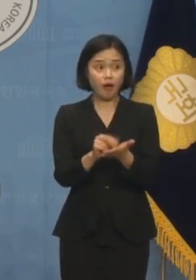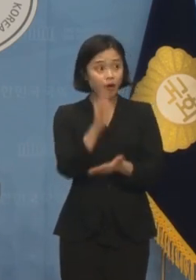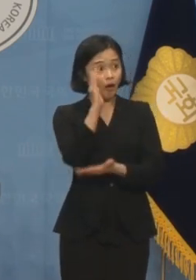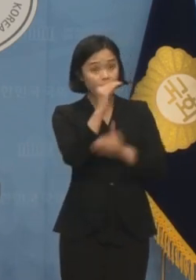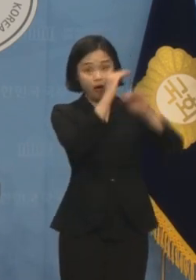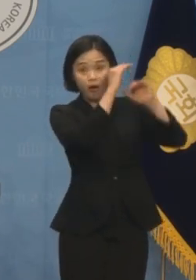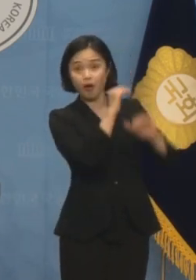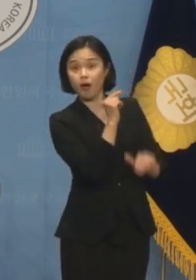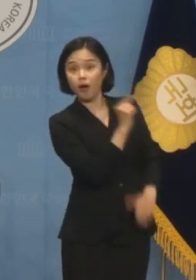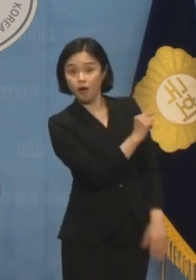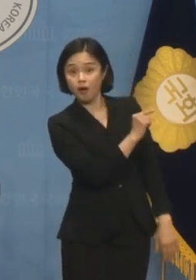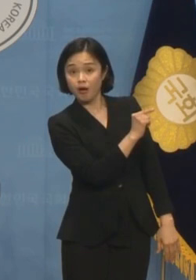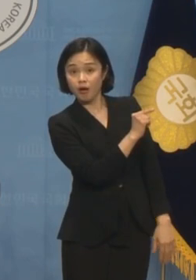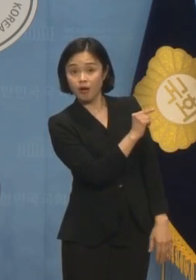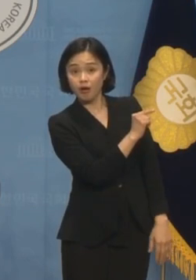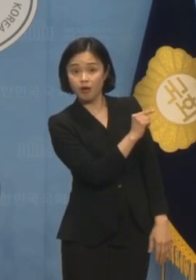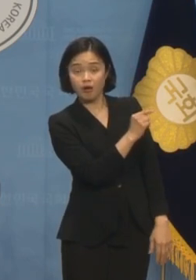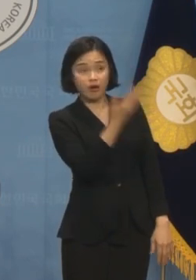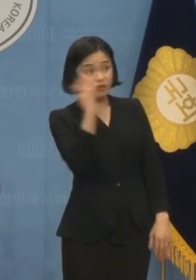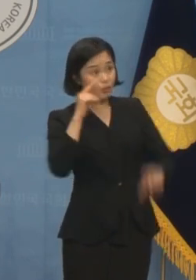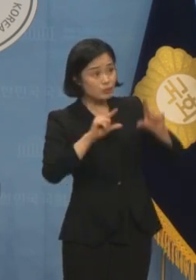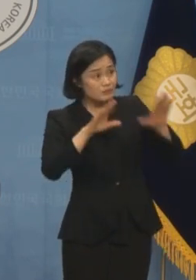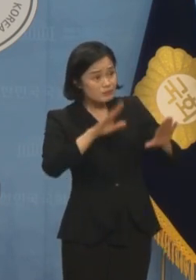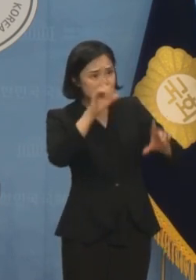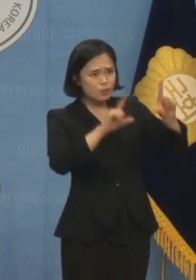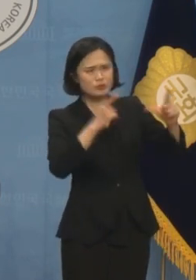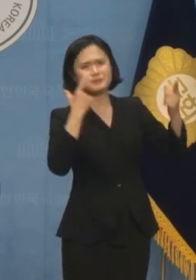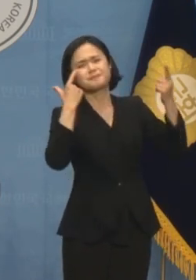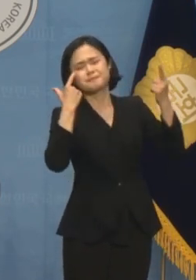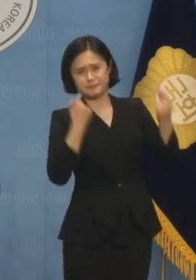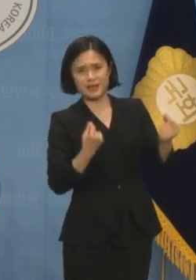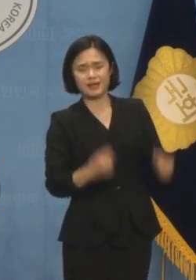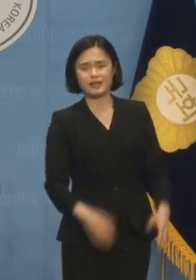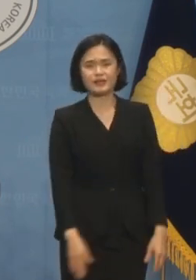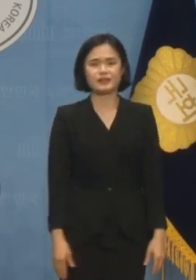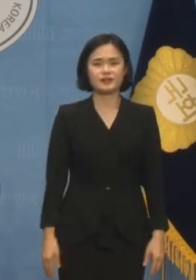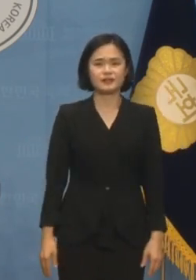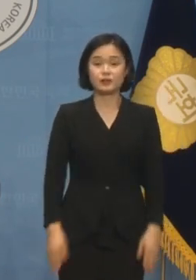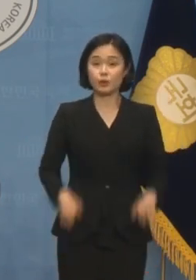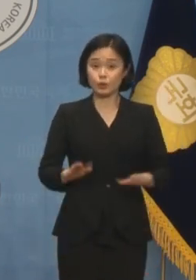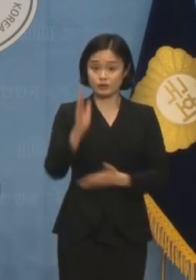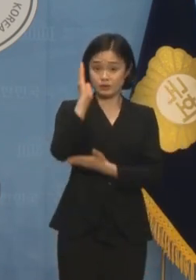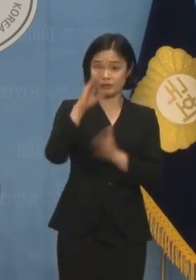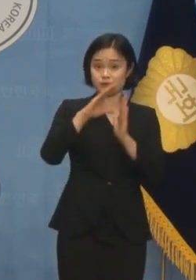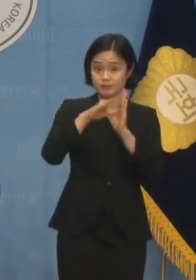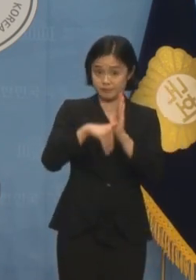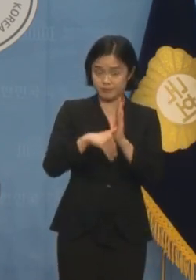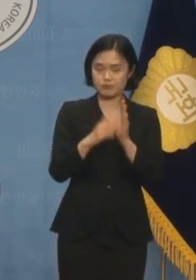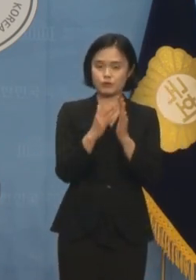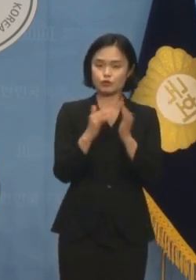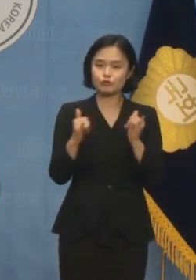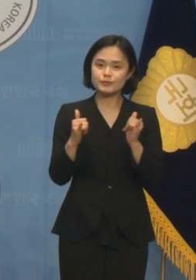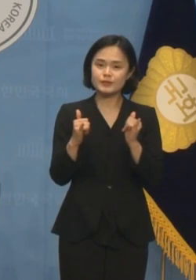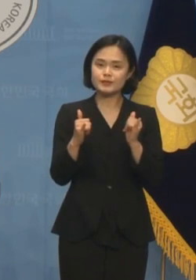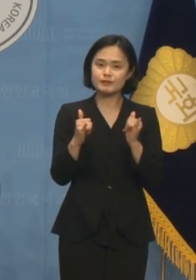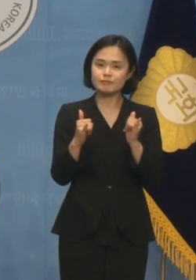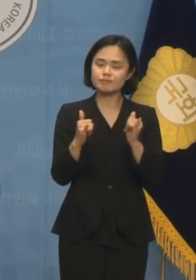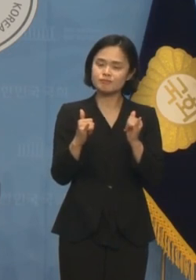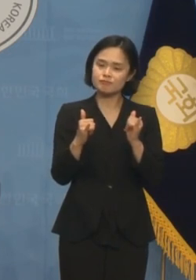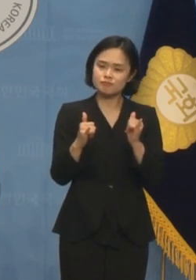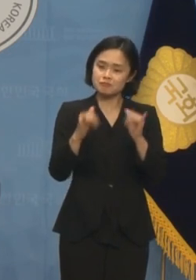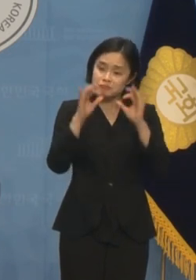인식에서 한 걸음도 나가지 못했습니다. 오늘 기자회견에서 국민들 마음에 가닿은